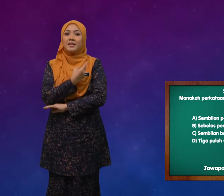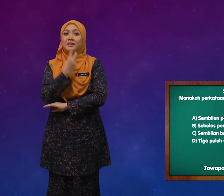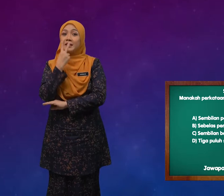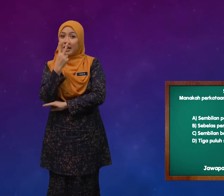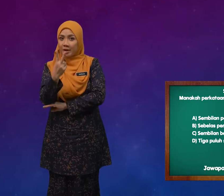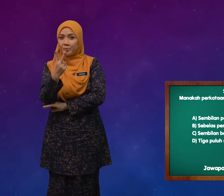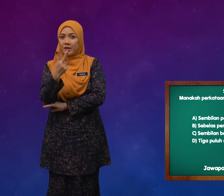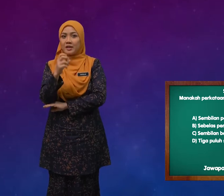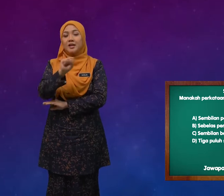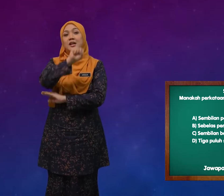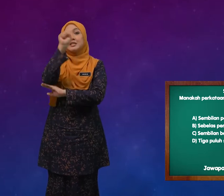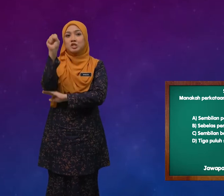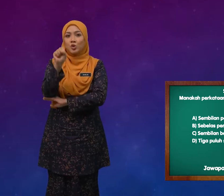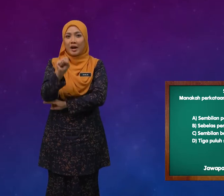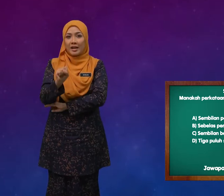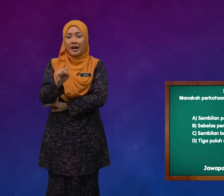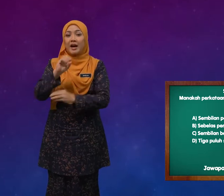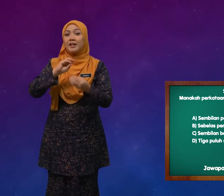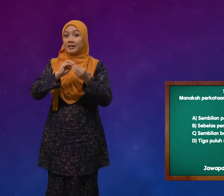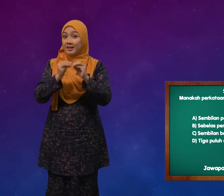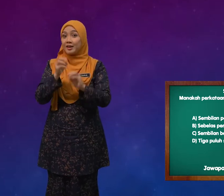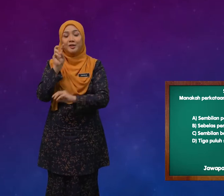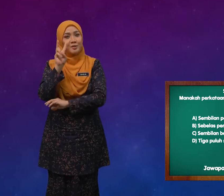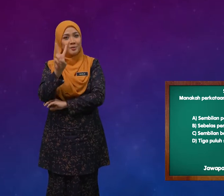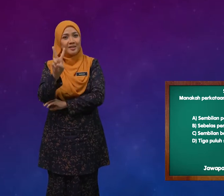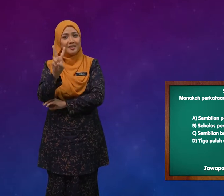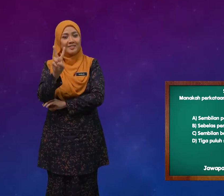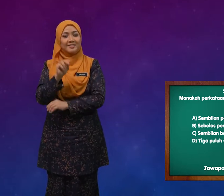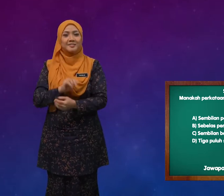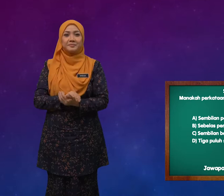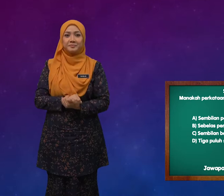Kita lihat pula soalan yang kedua.